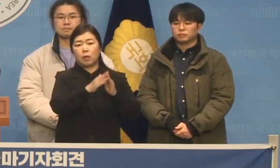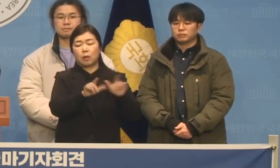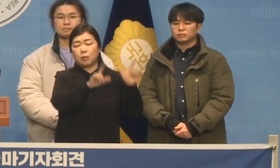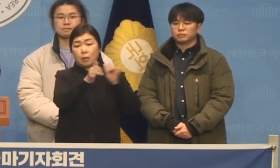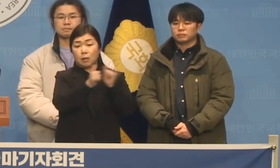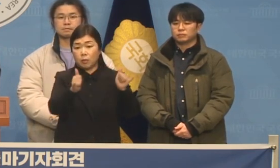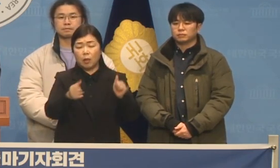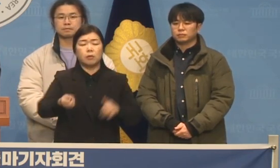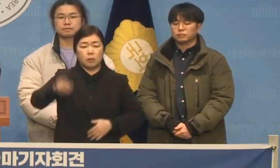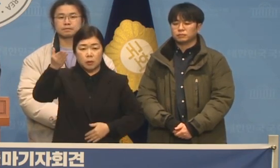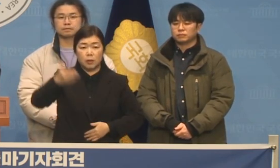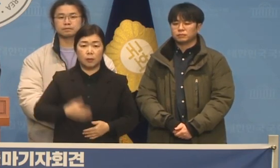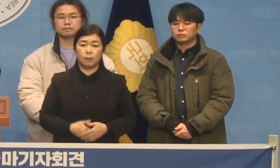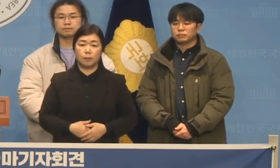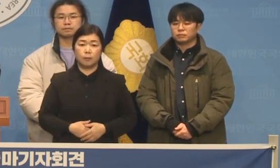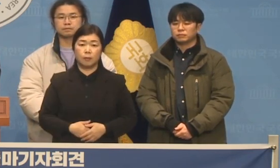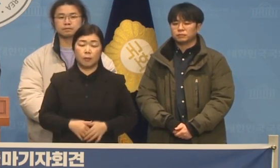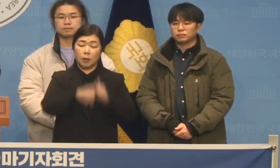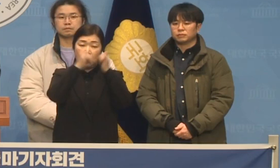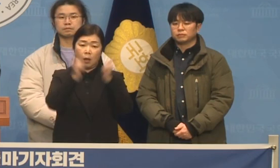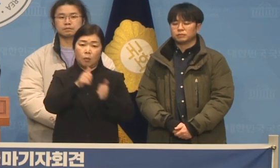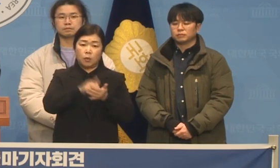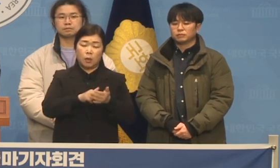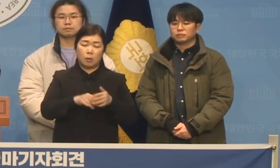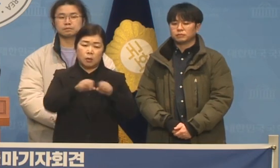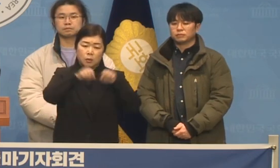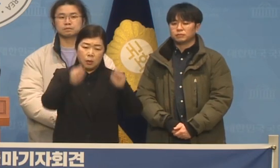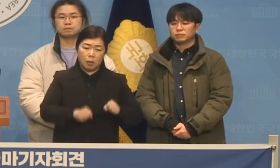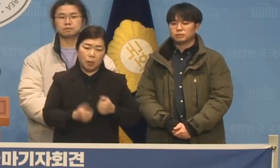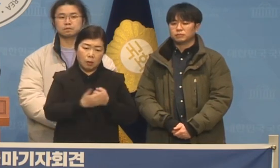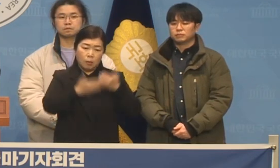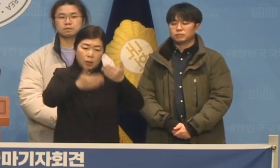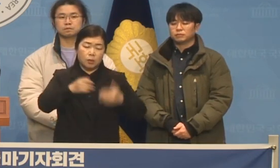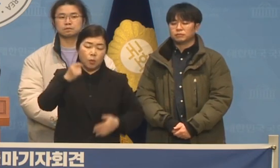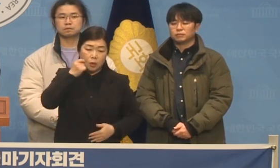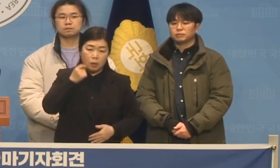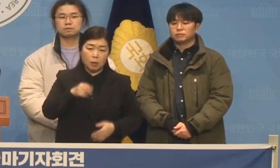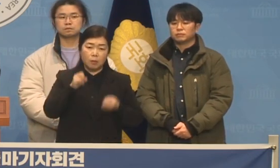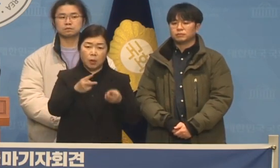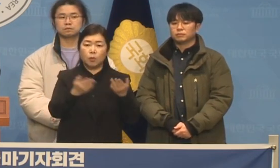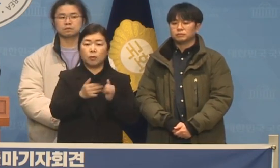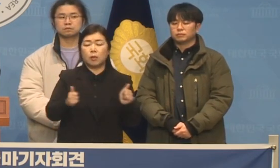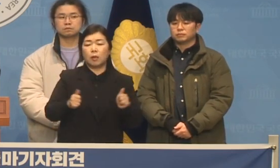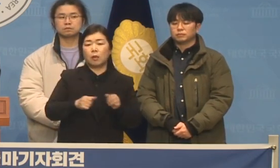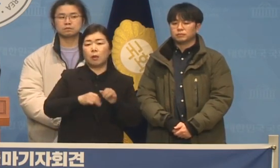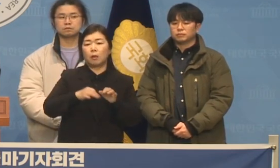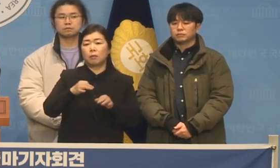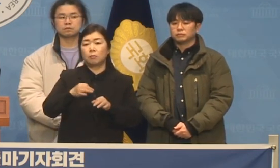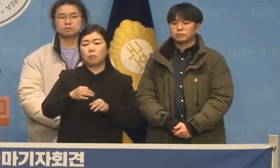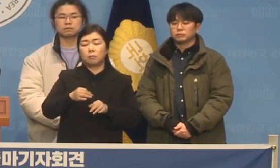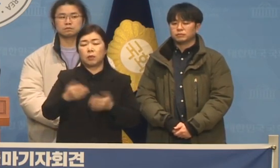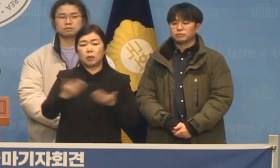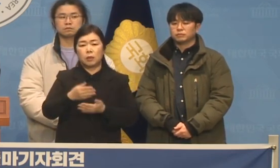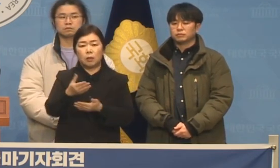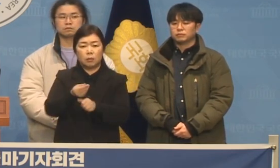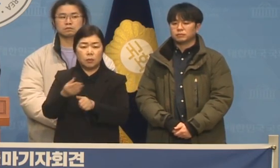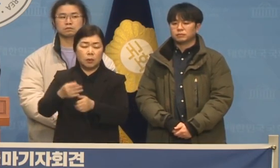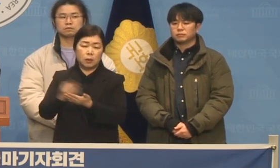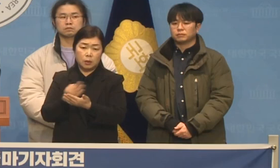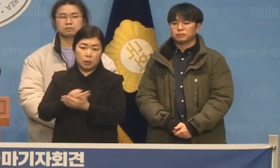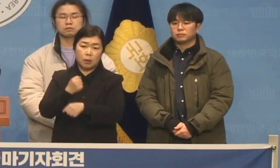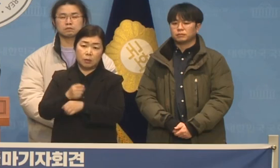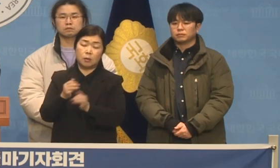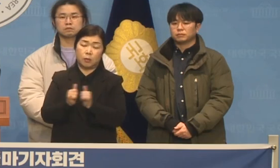승리, 사회보장 시스템의 사각지대에 놓인 플랫폼 노동과 프리랜서로 살아가는 사람들의 승리가 될 것입니다.